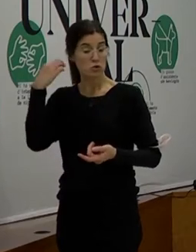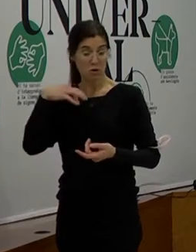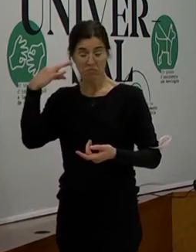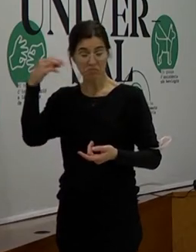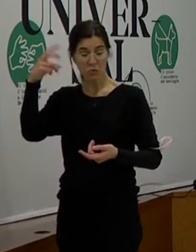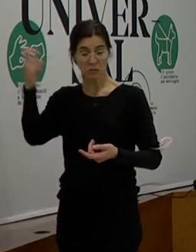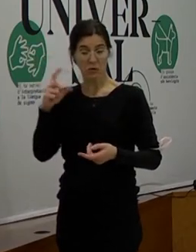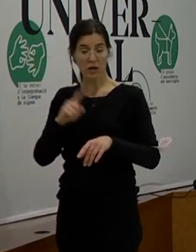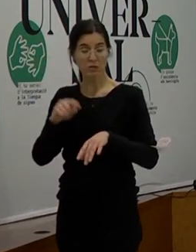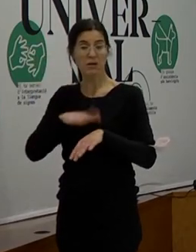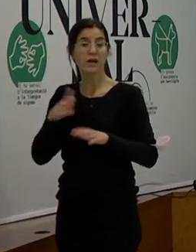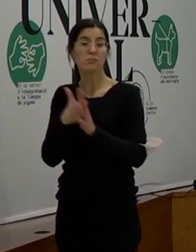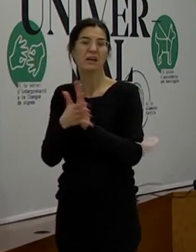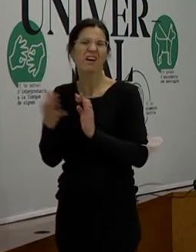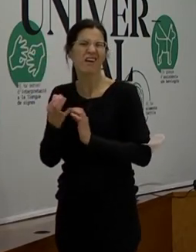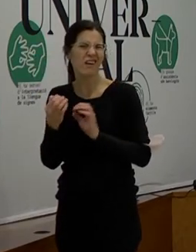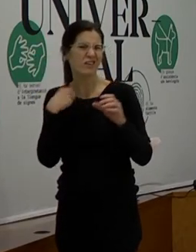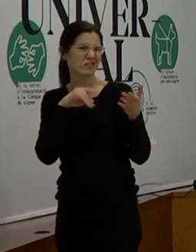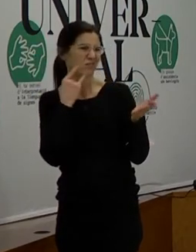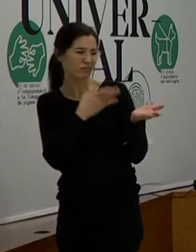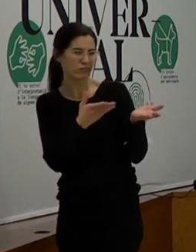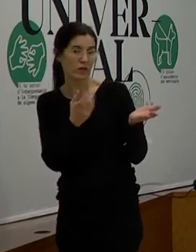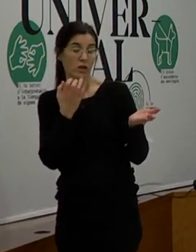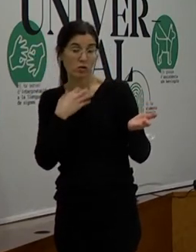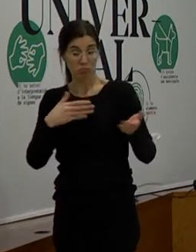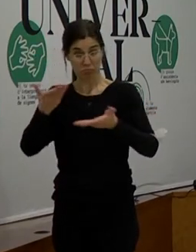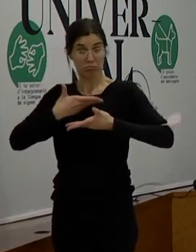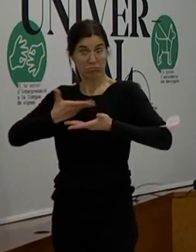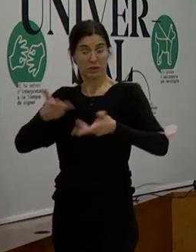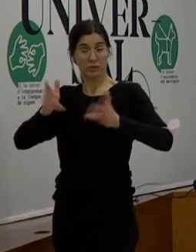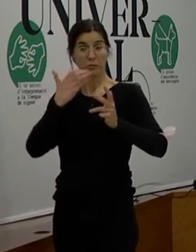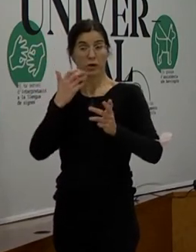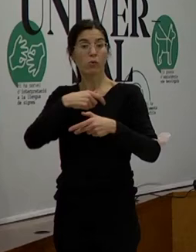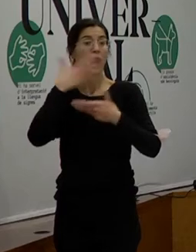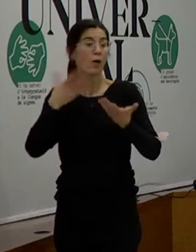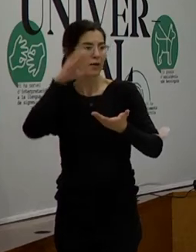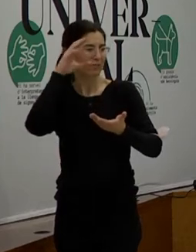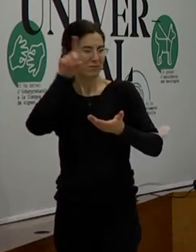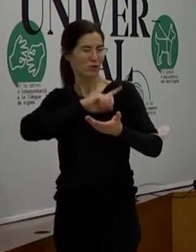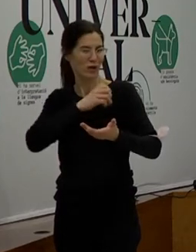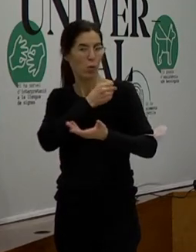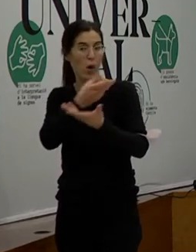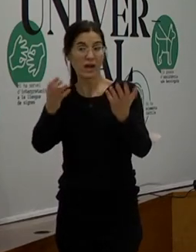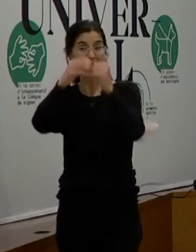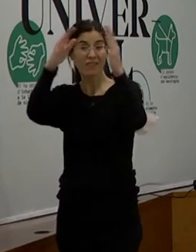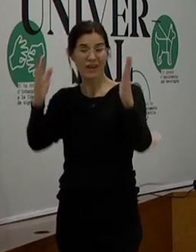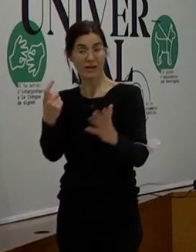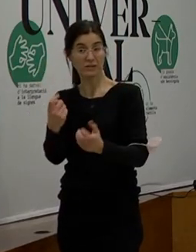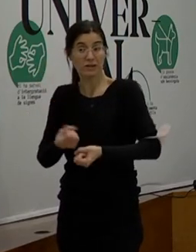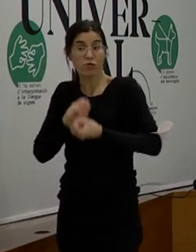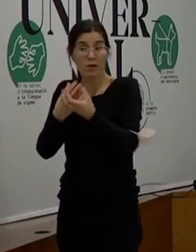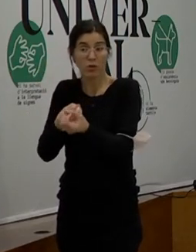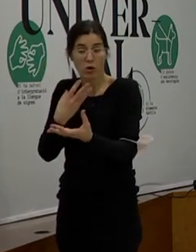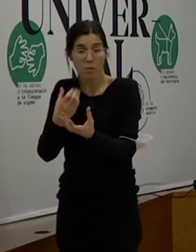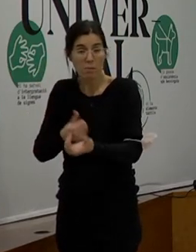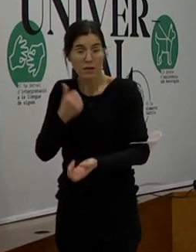explicar en què consisteix i estic disposada que qualsevol persona o entitat que m'estigui escoltant ara, que necessiti una mica més d'informació, jo els